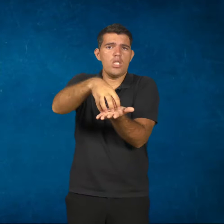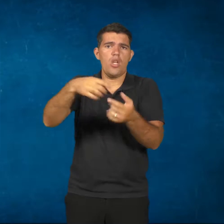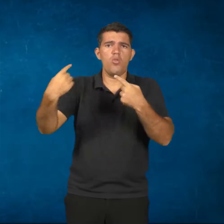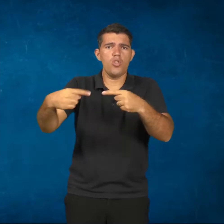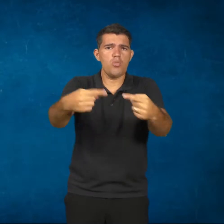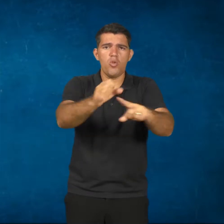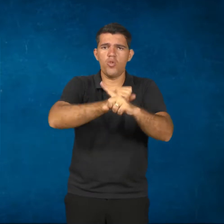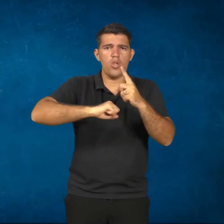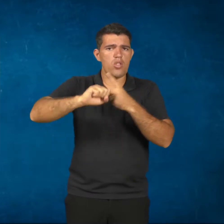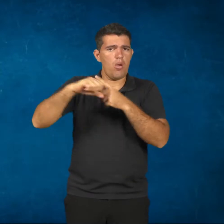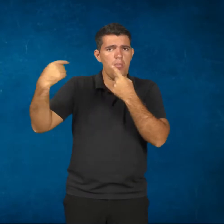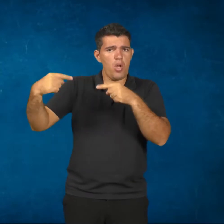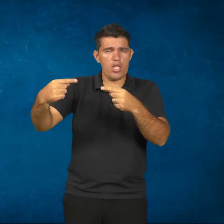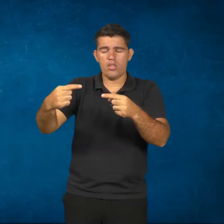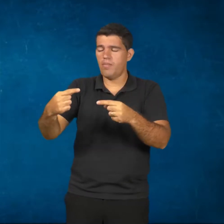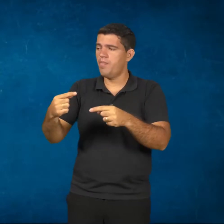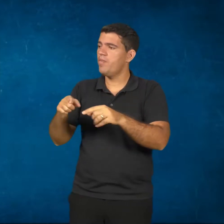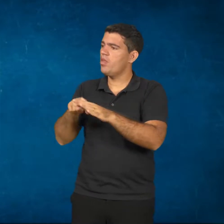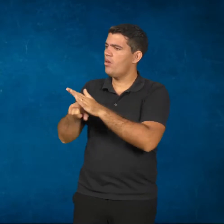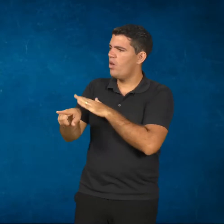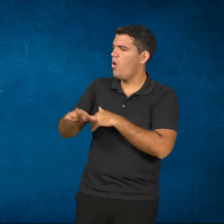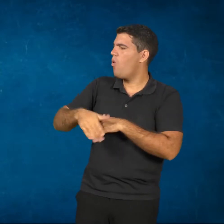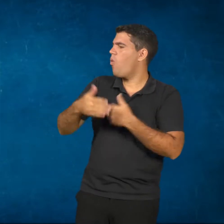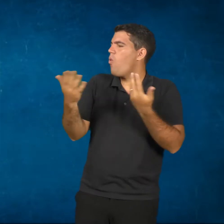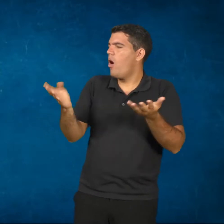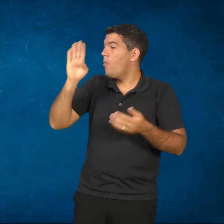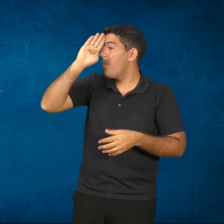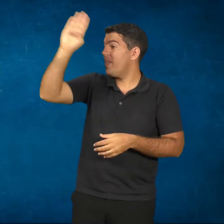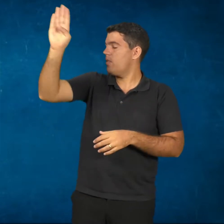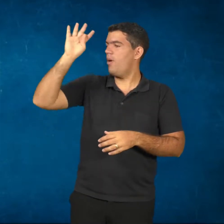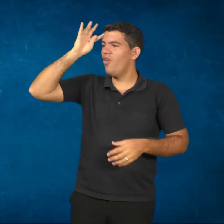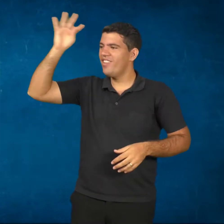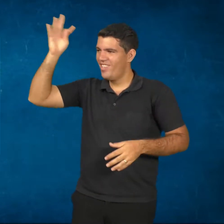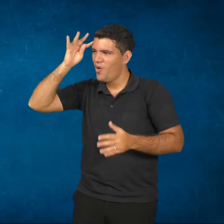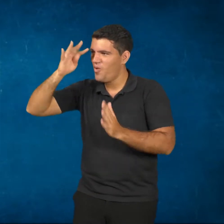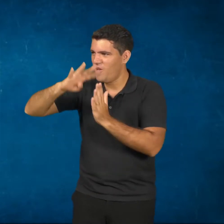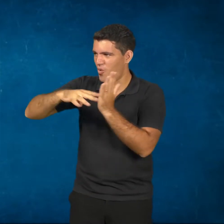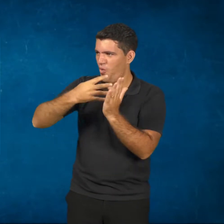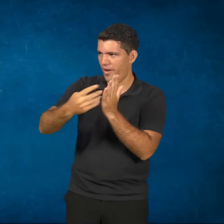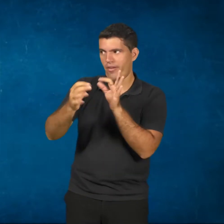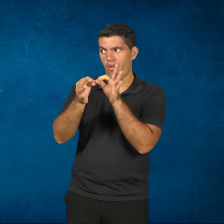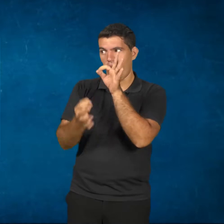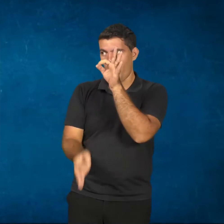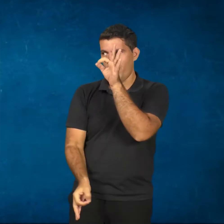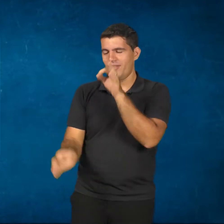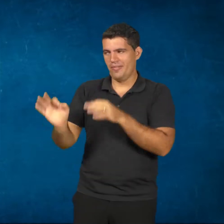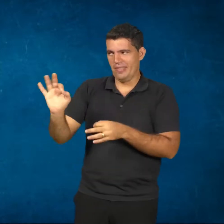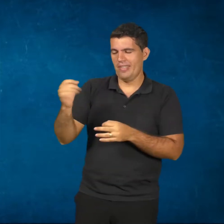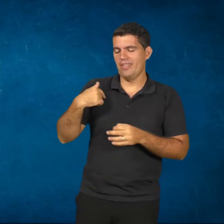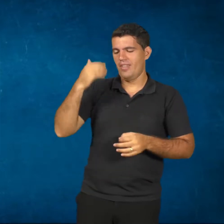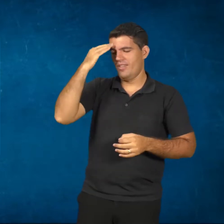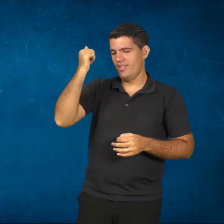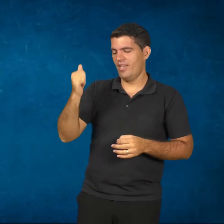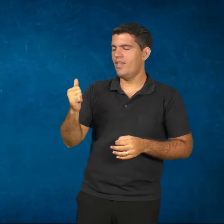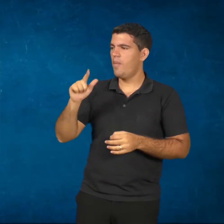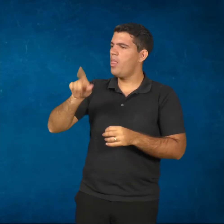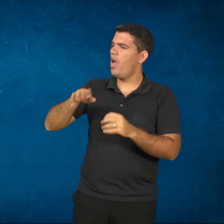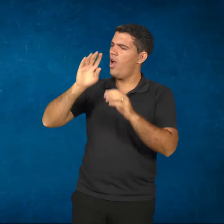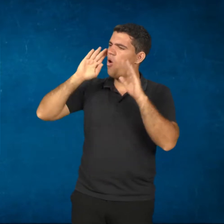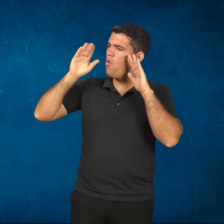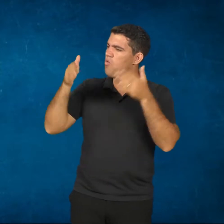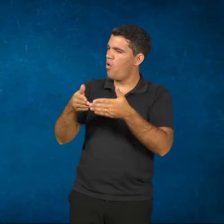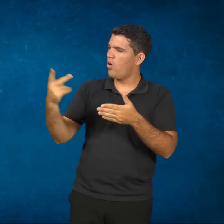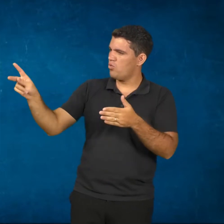disputas políticas. Agora, quais são as principais teorias do currículo? Eu sei que é um assunto longo, né? Foi foco aí da